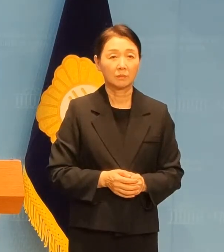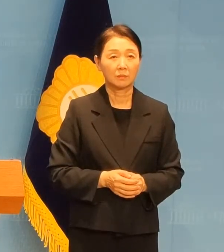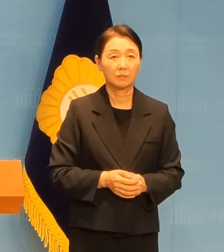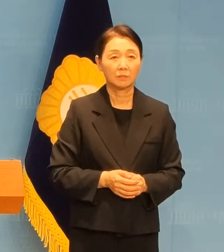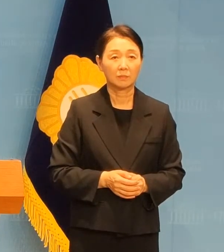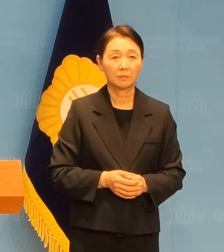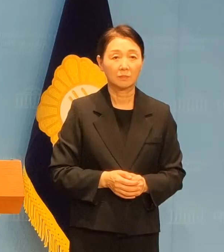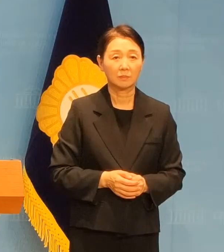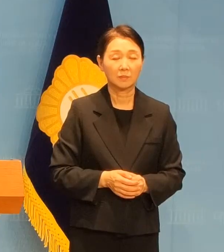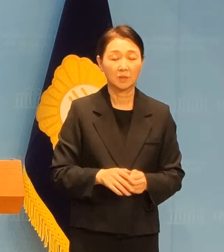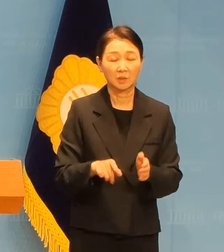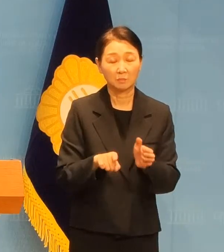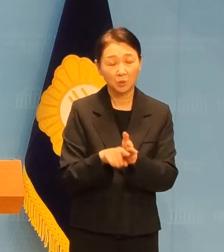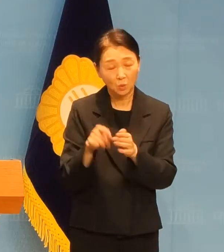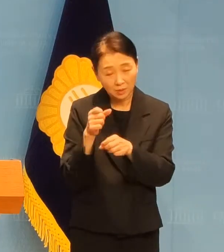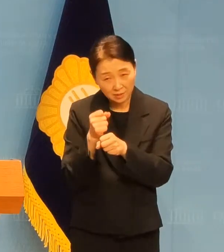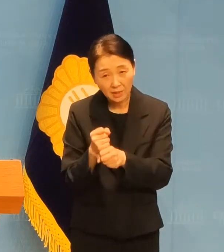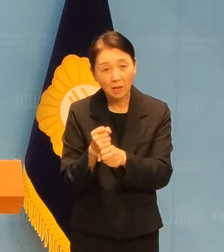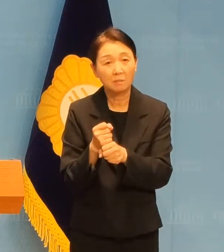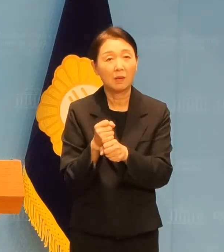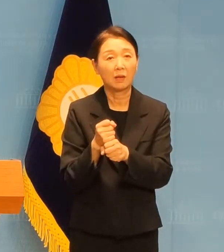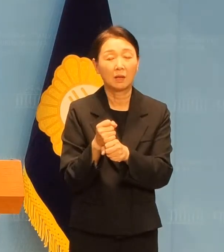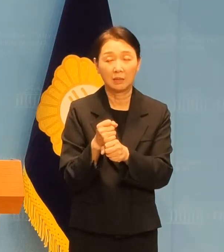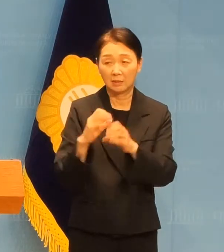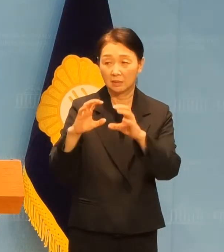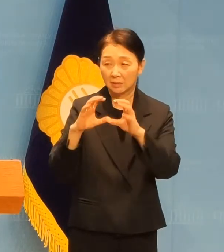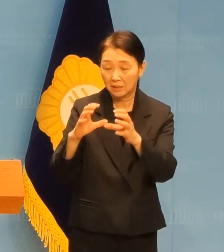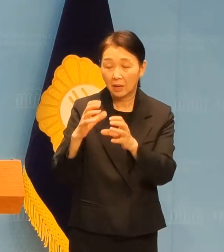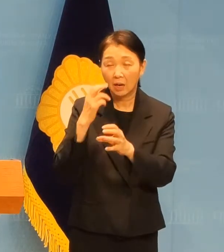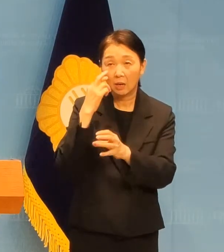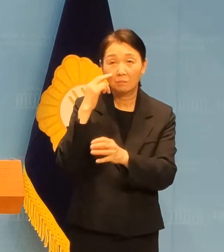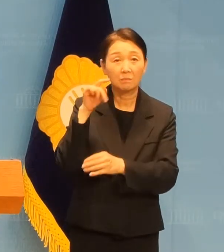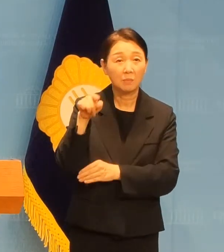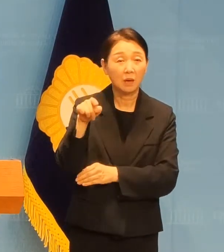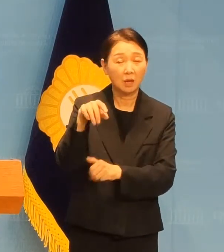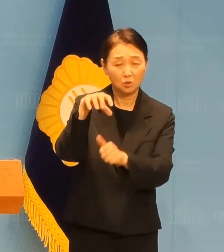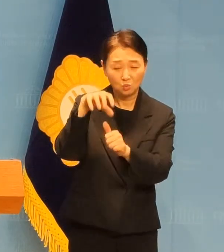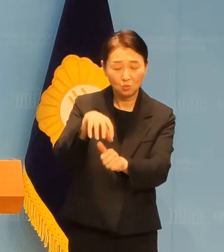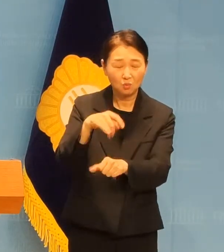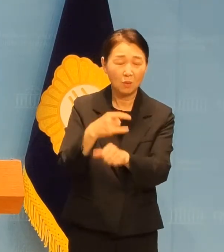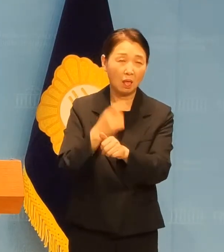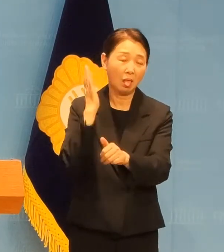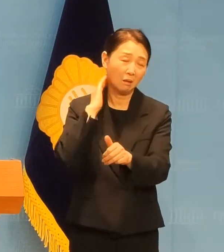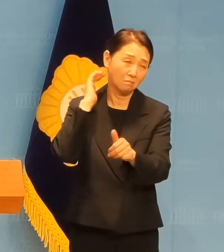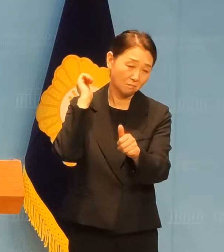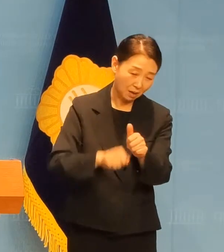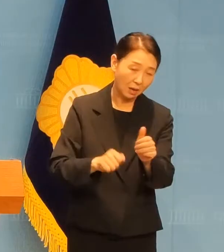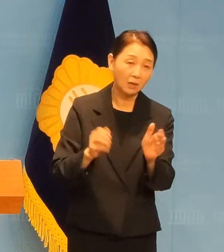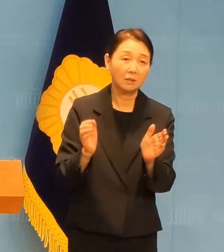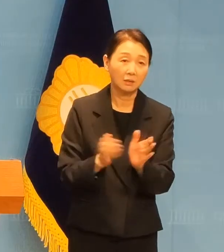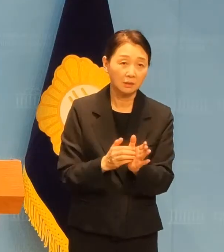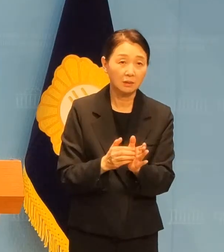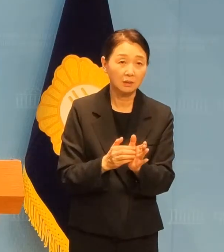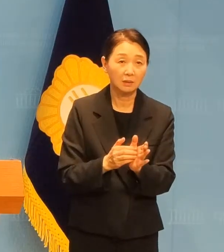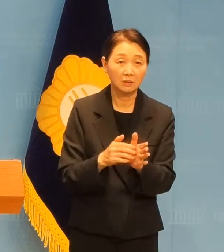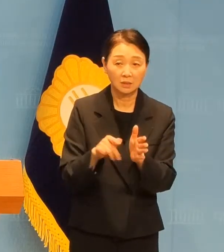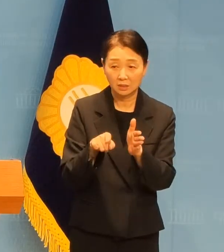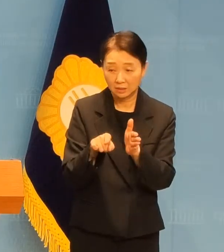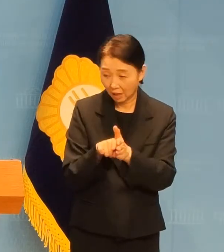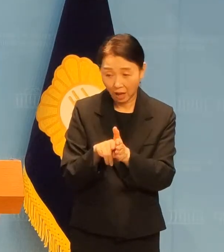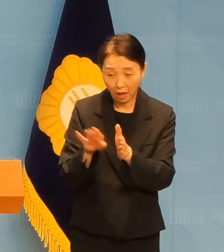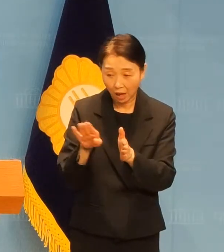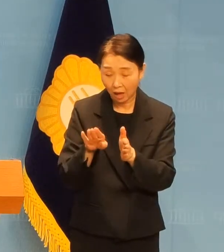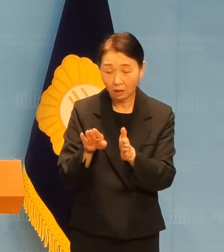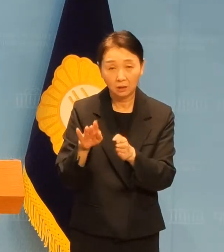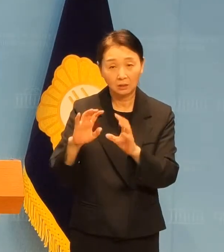가장 믿고 의지해야 할 동맹국에게 구금 사태라는 뒤통수를 얻어맞고 신뢰는커녕